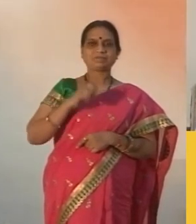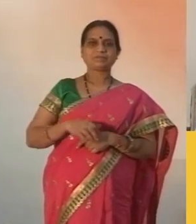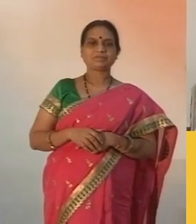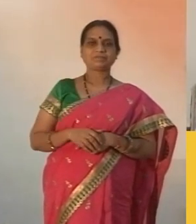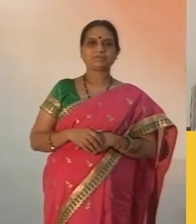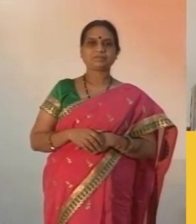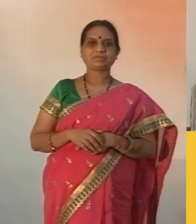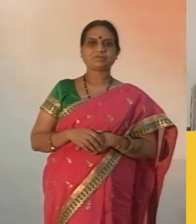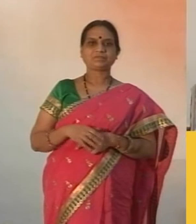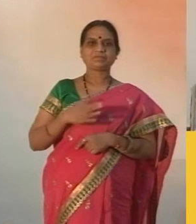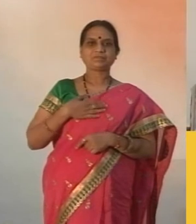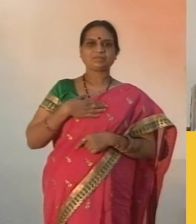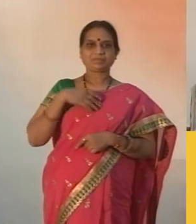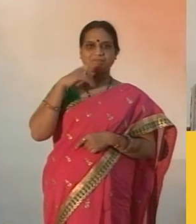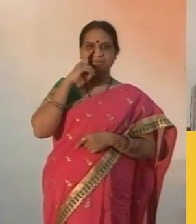अपनी माँ